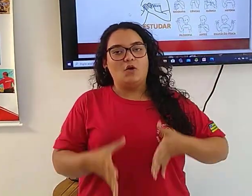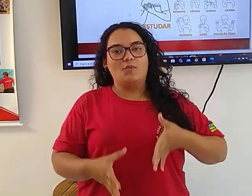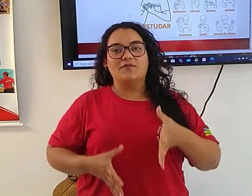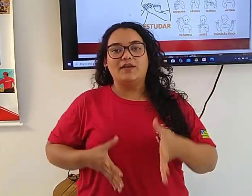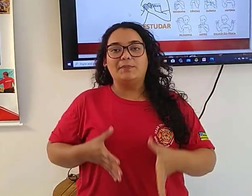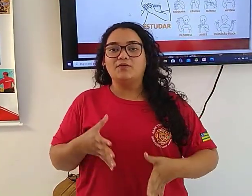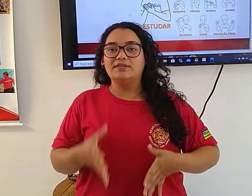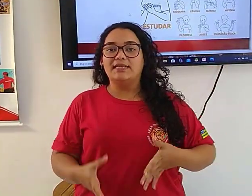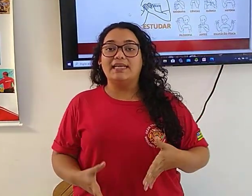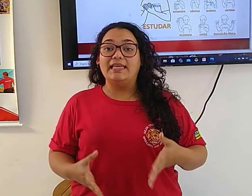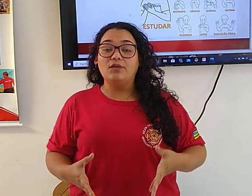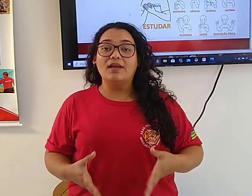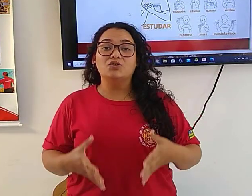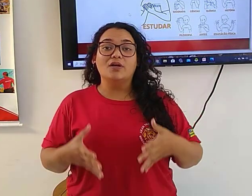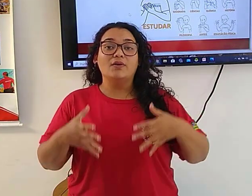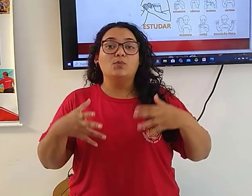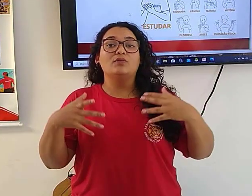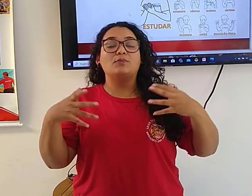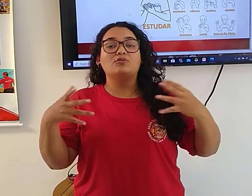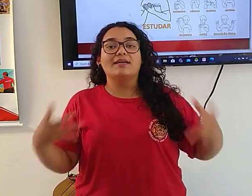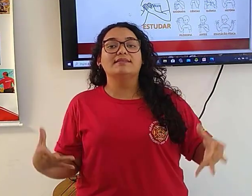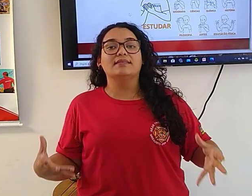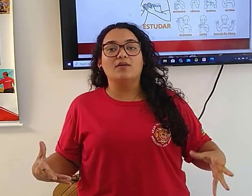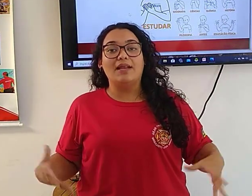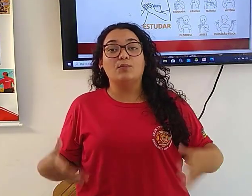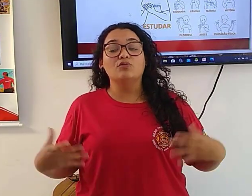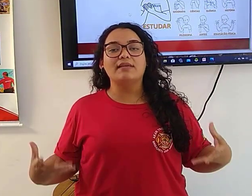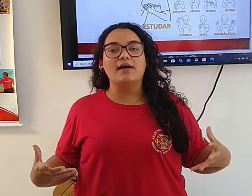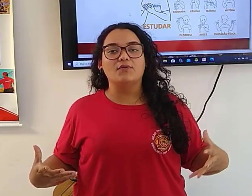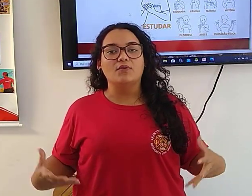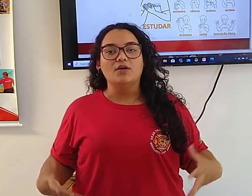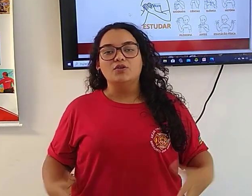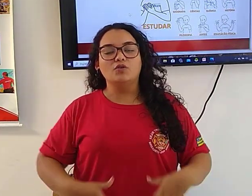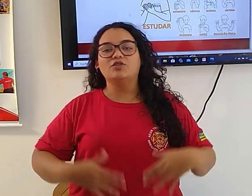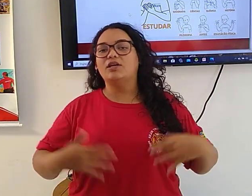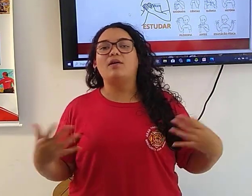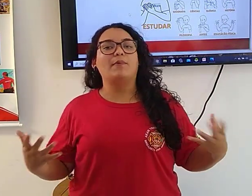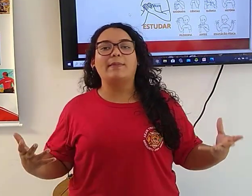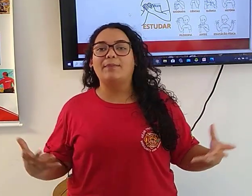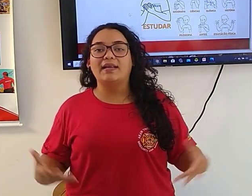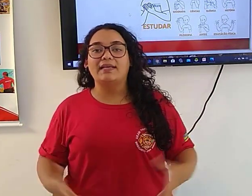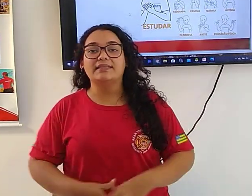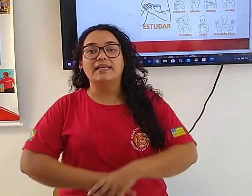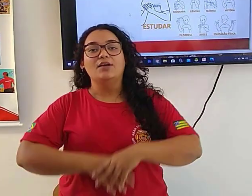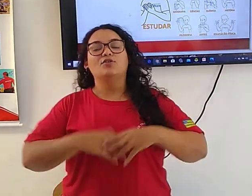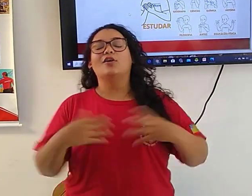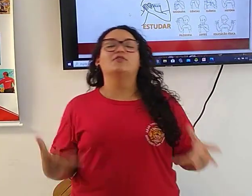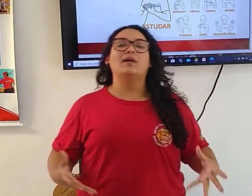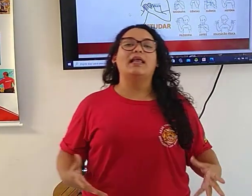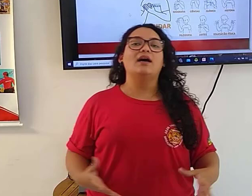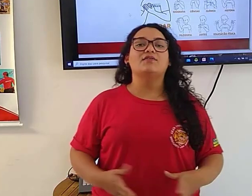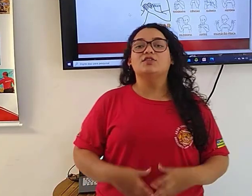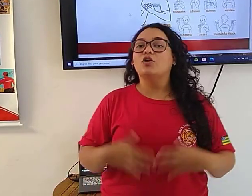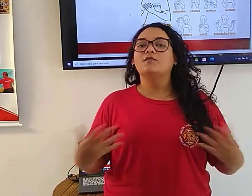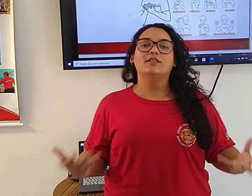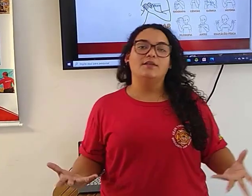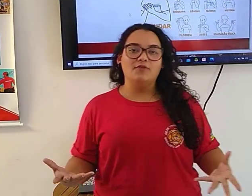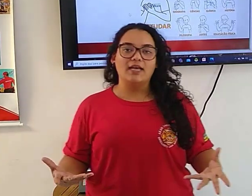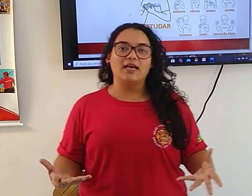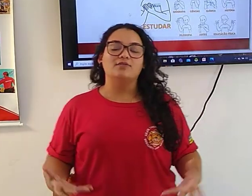eu já falei para vocês, a língua ela sofre muita mutação, ela é mutável. Todo dia aparecem novas palavras e novos significados.